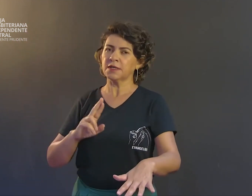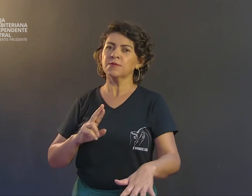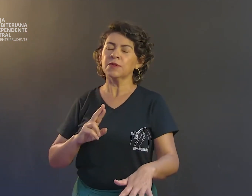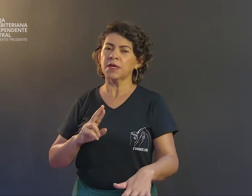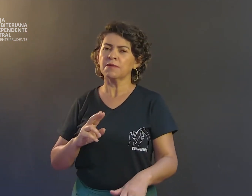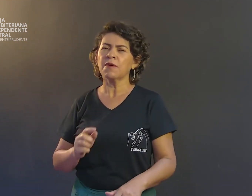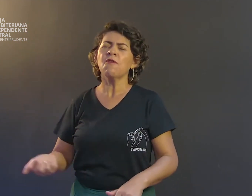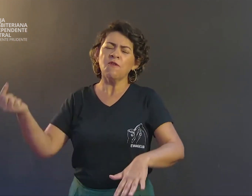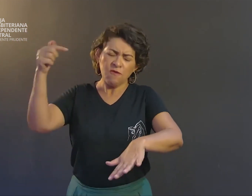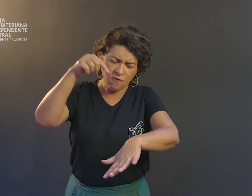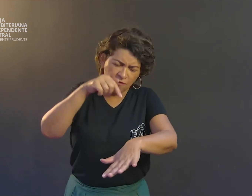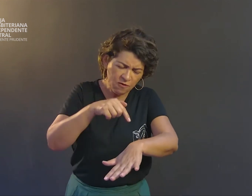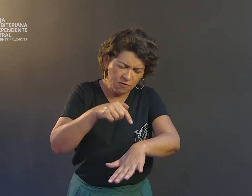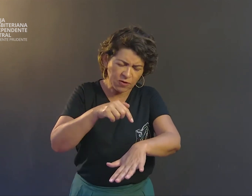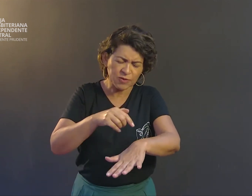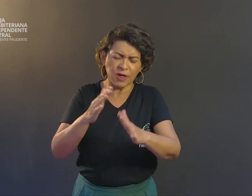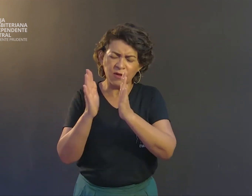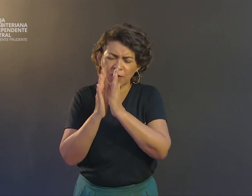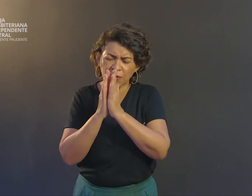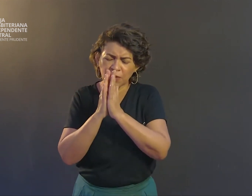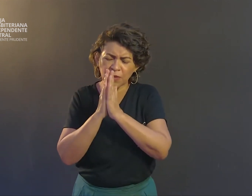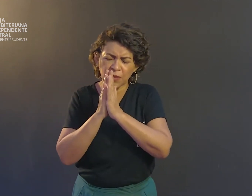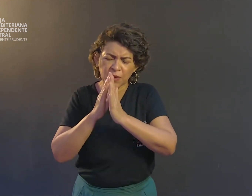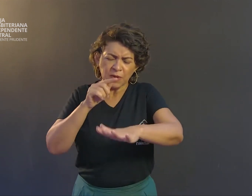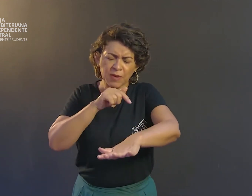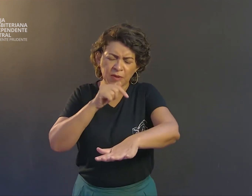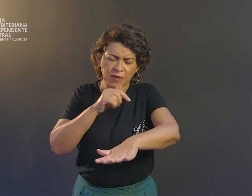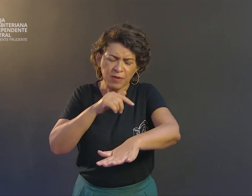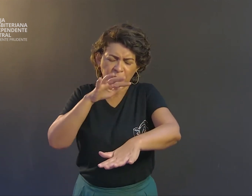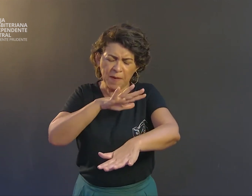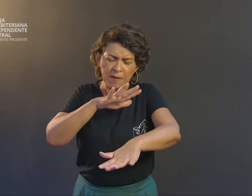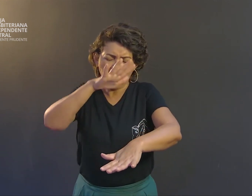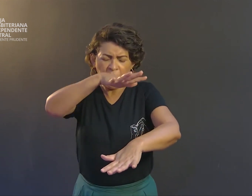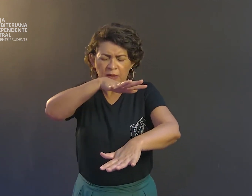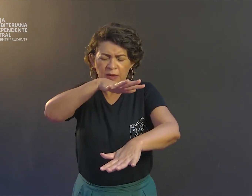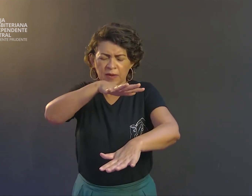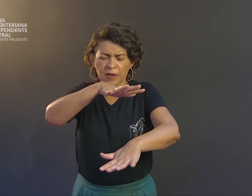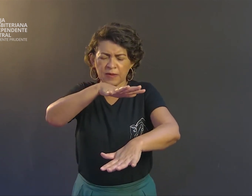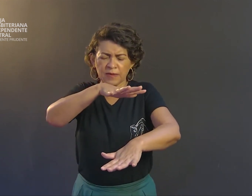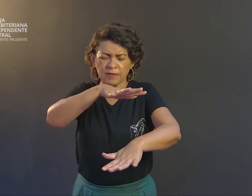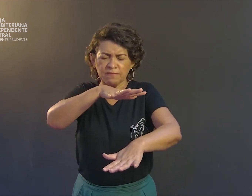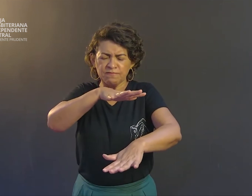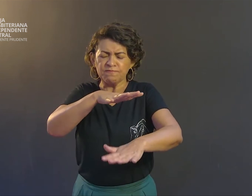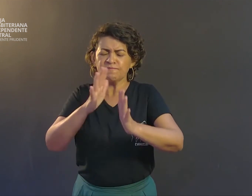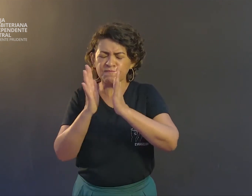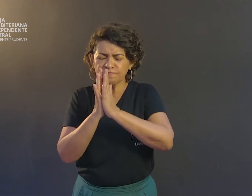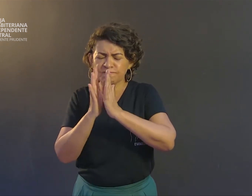Voltei a orar pedindo por sua cura, e mesmo sem encostar nela, a mulher gritava como se o braço estivesse sofrendo